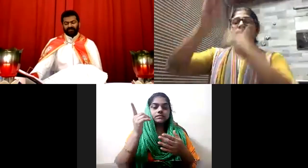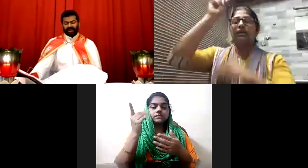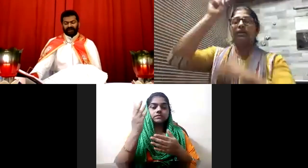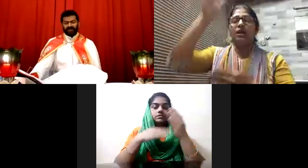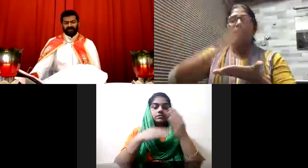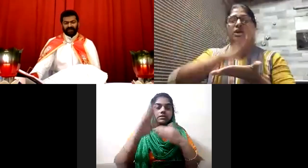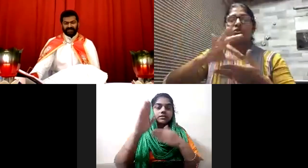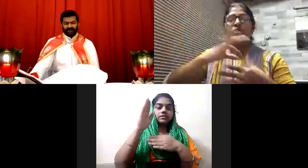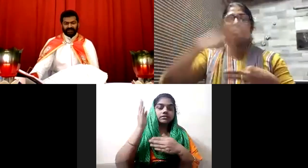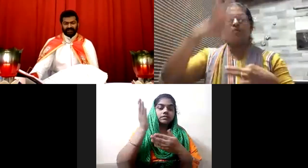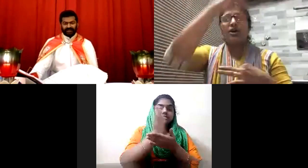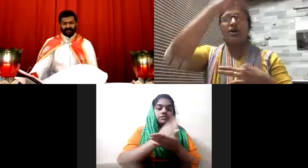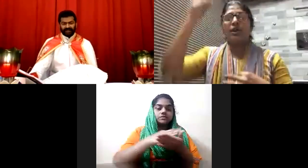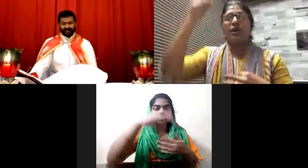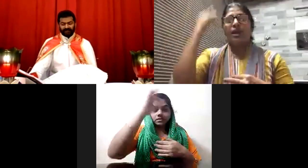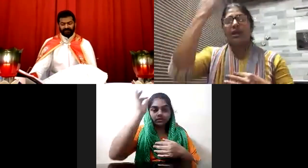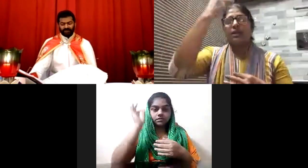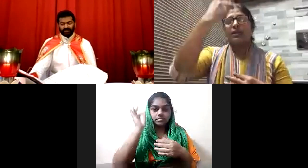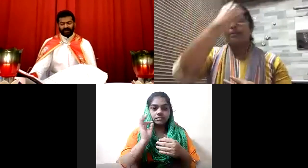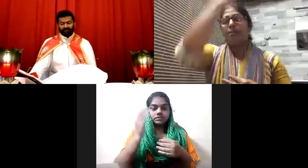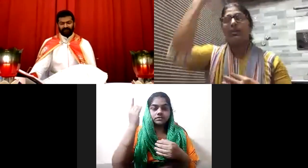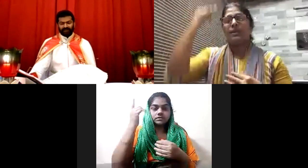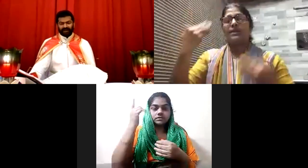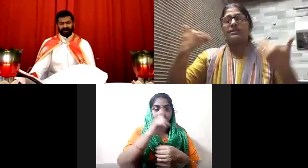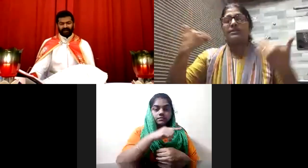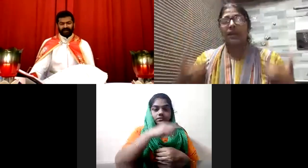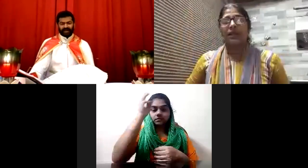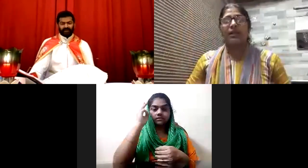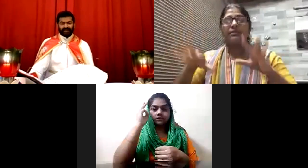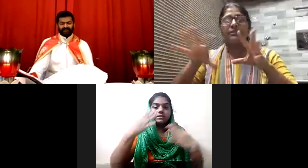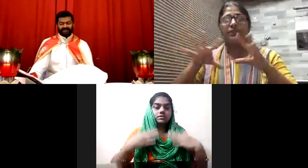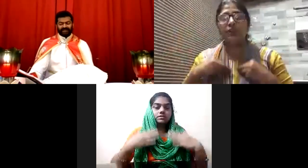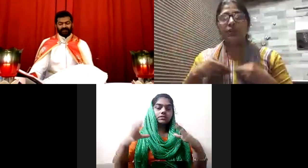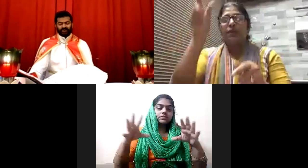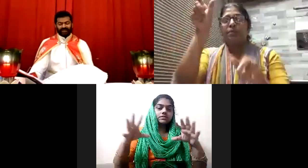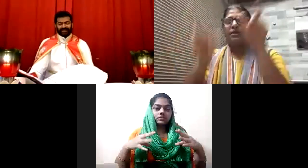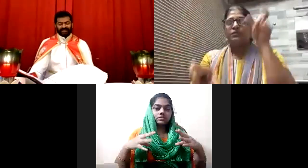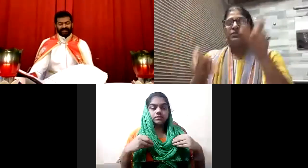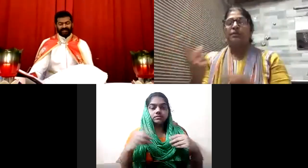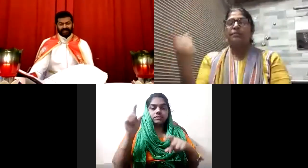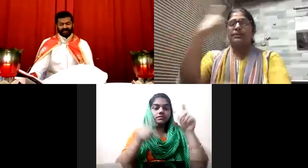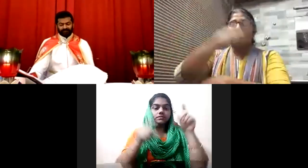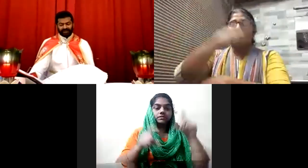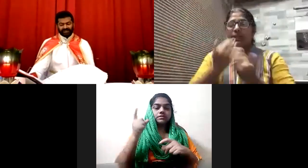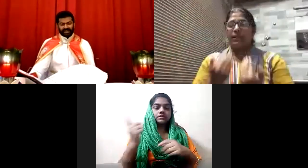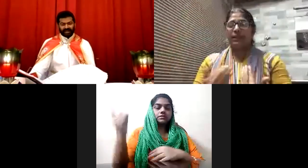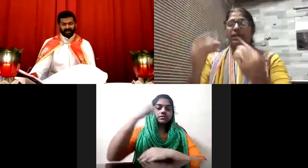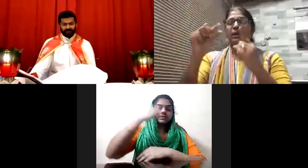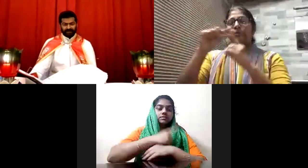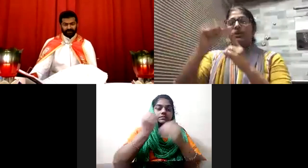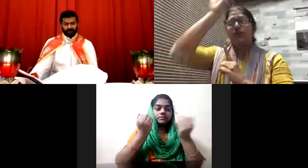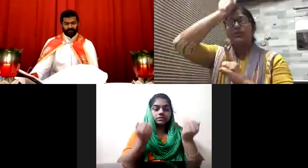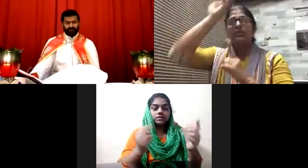വേണ്ടിയും അവിടുന്ന് സ്വർഗ്ഗത്തിൽ നിന്നിറങ്ങി പരിശുദ്ധാത്മാവിനാൽ കന്യകാമറിയത്തിന് ശരീരം സ്വീകരിച്ച്